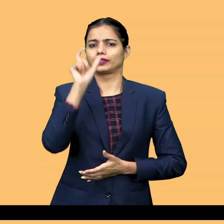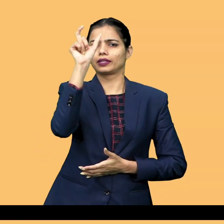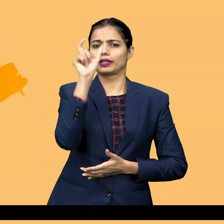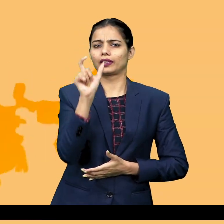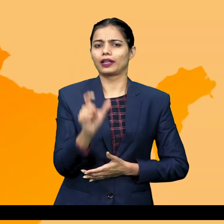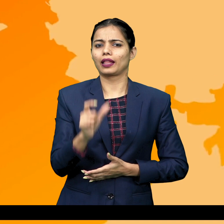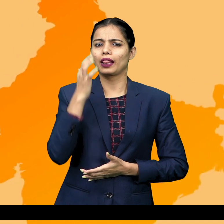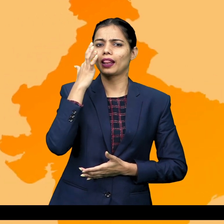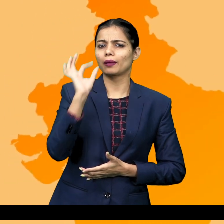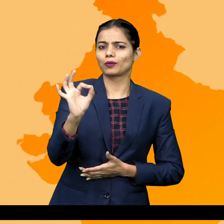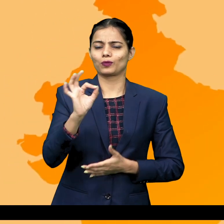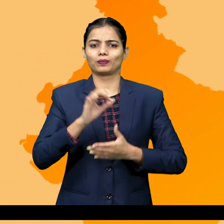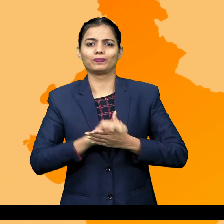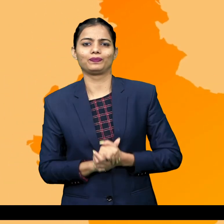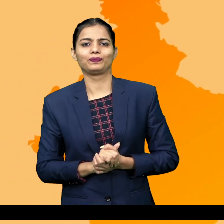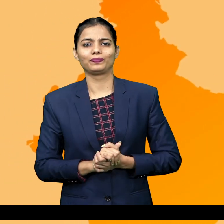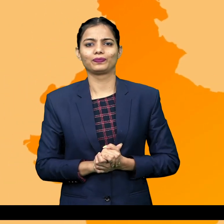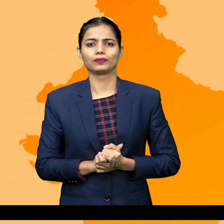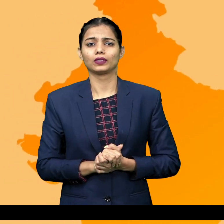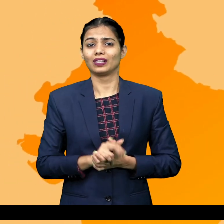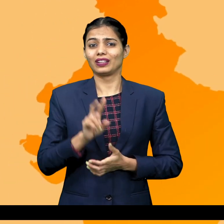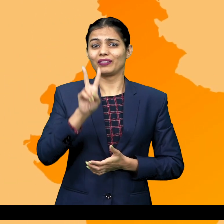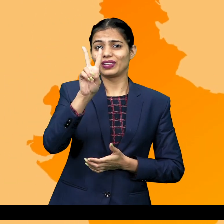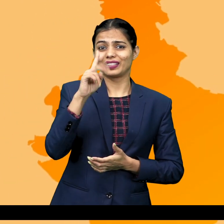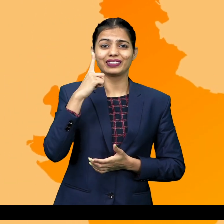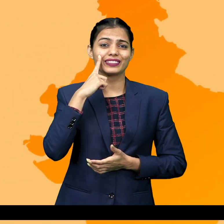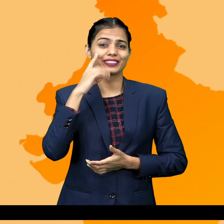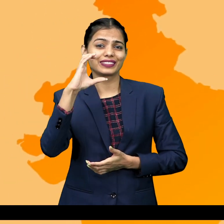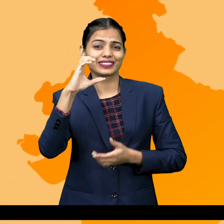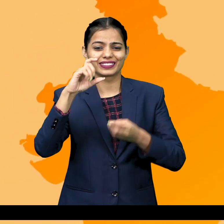కీలక పదాలు: వైస్రాయ్,